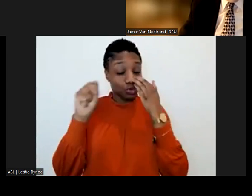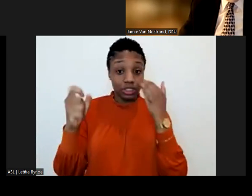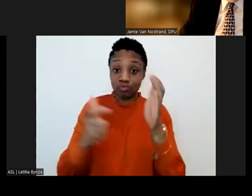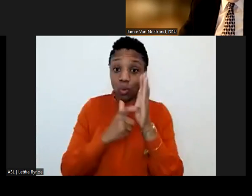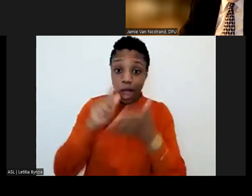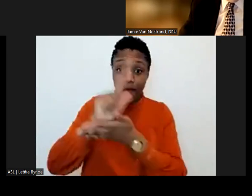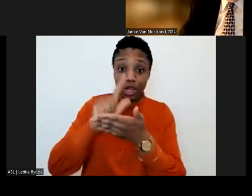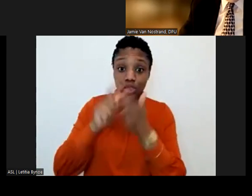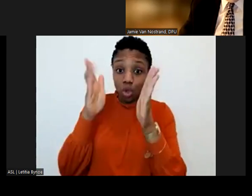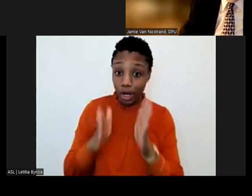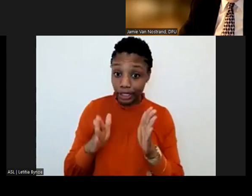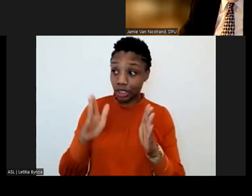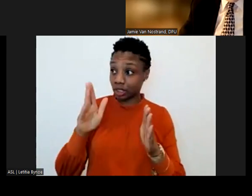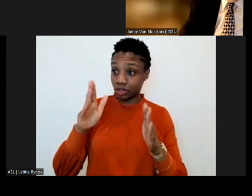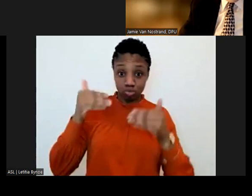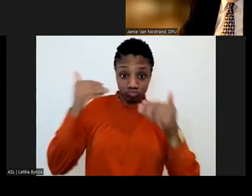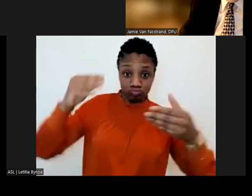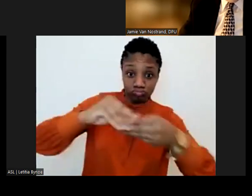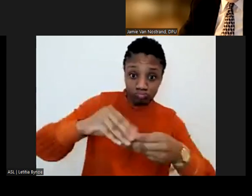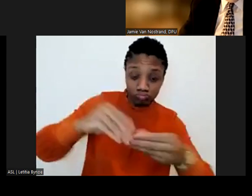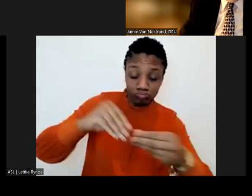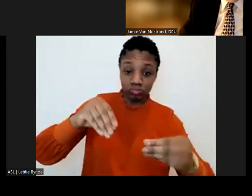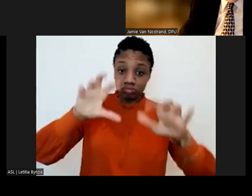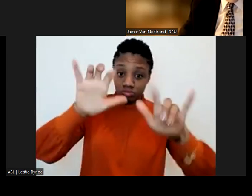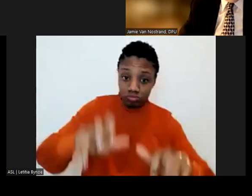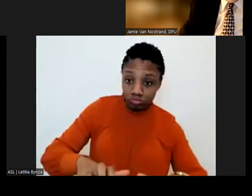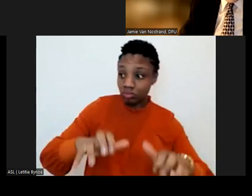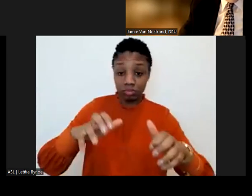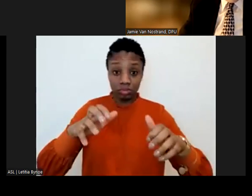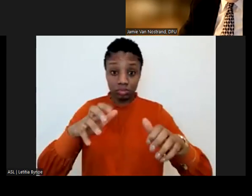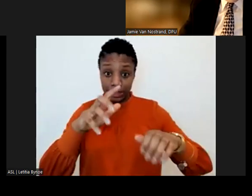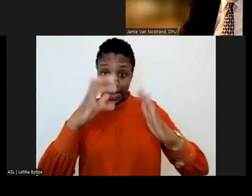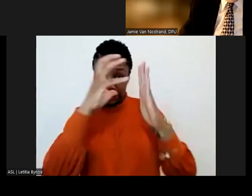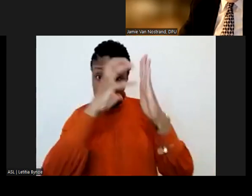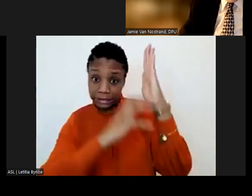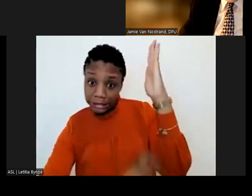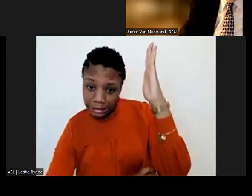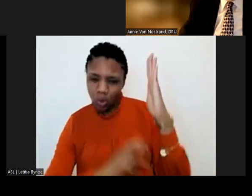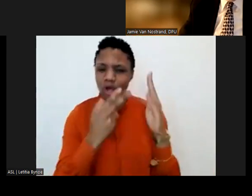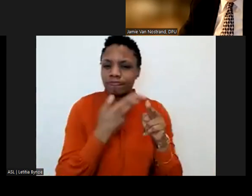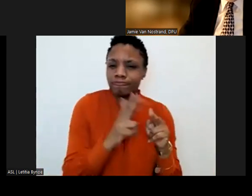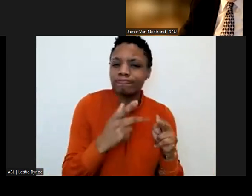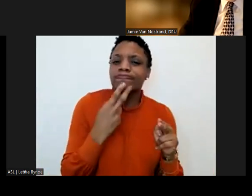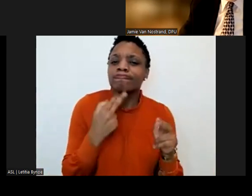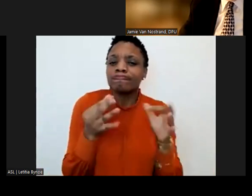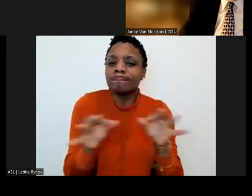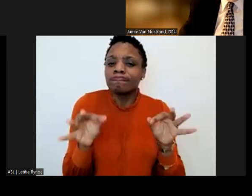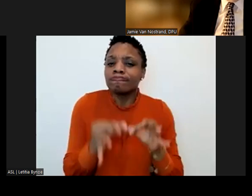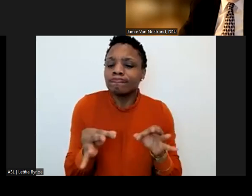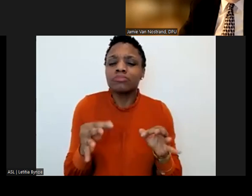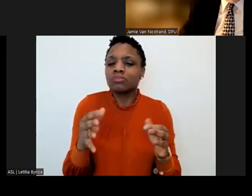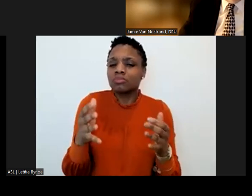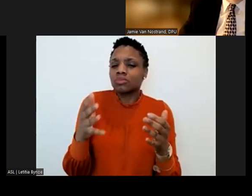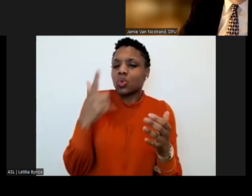del Estado si ellos van a necesitar Buscar un abogado que los ayuden si es algo que tiene que ser muy largo para el